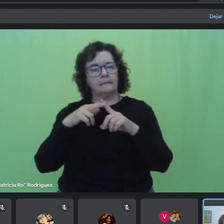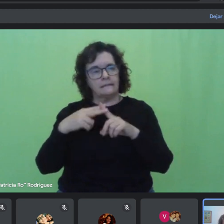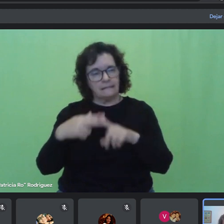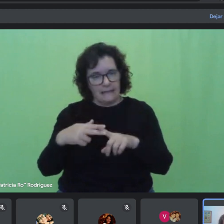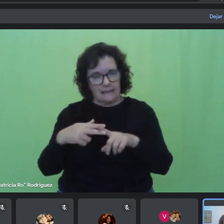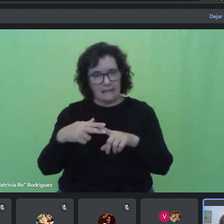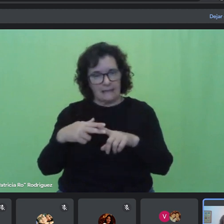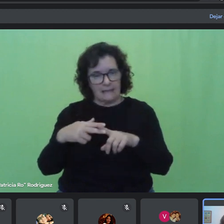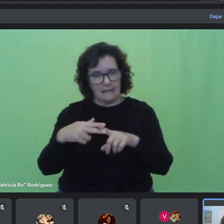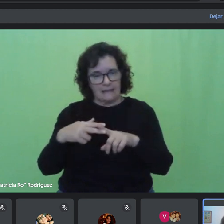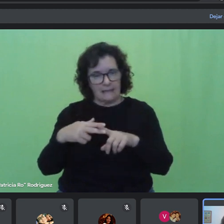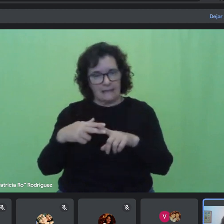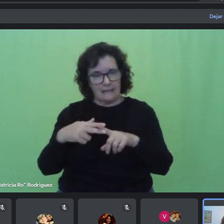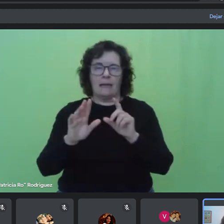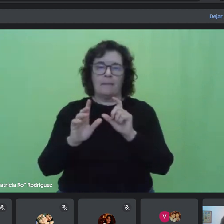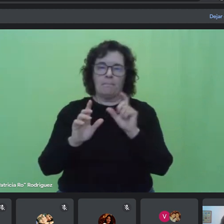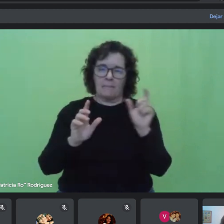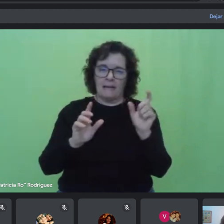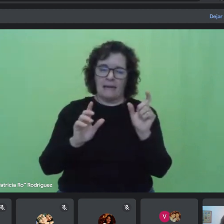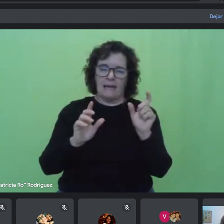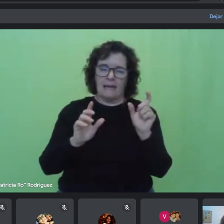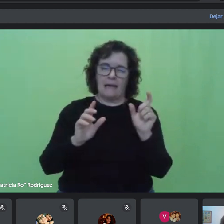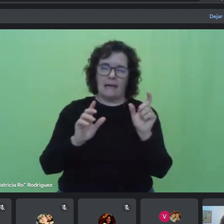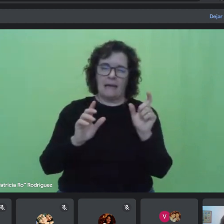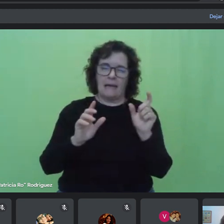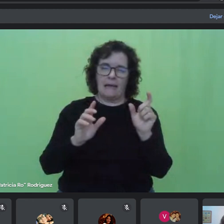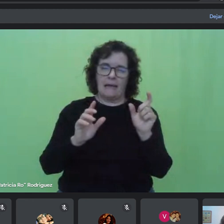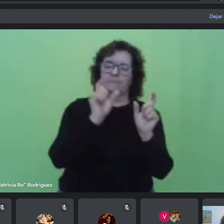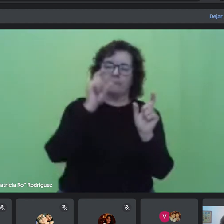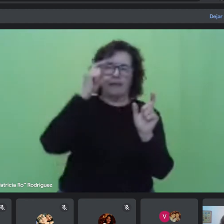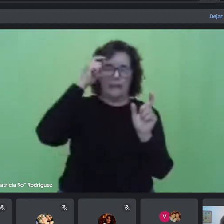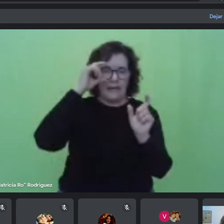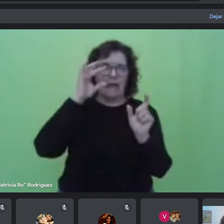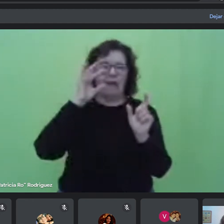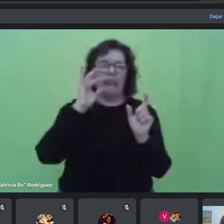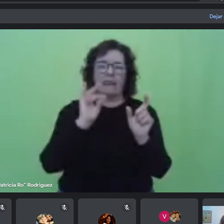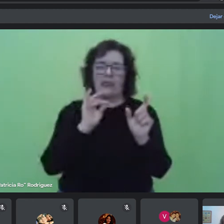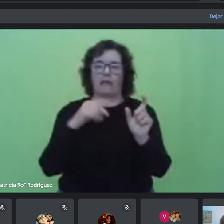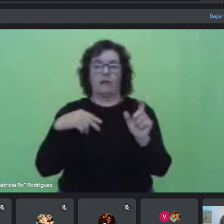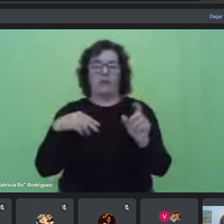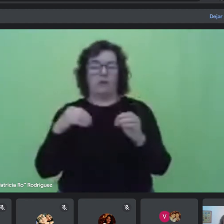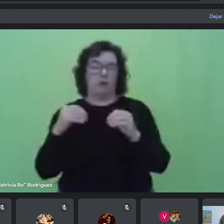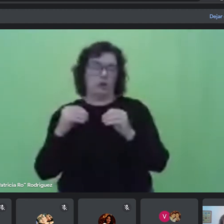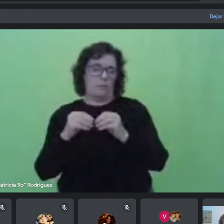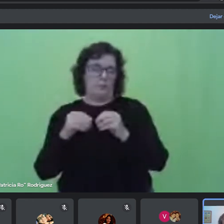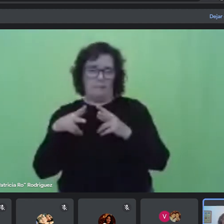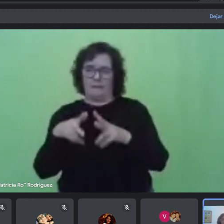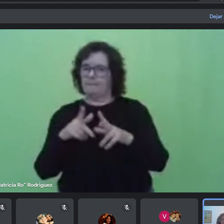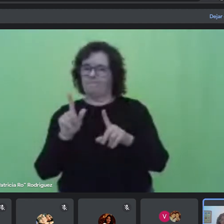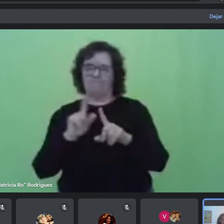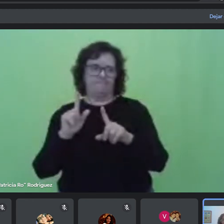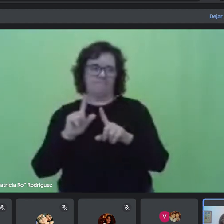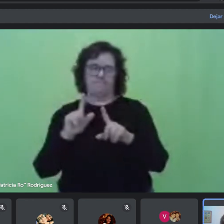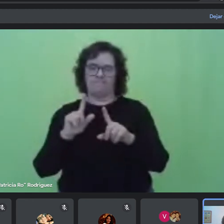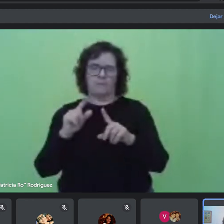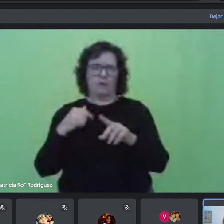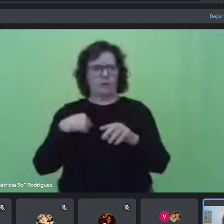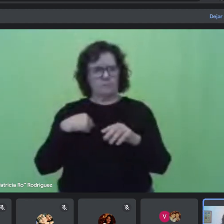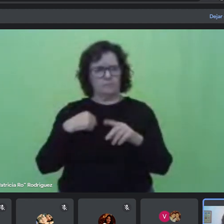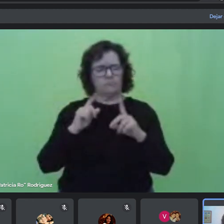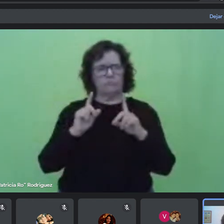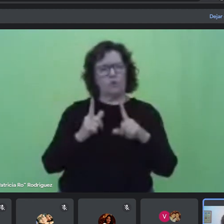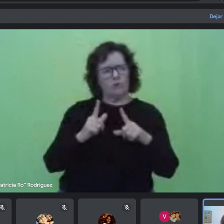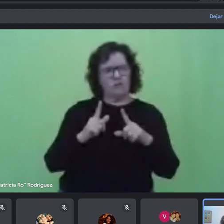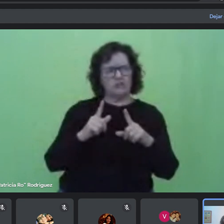en ED. Yo puse relacionados a la tecnología de la información y comunicación. ¿Y si lo tomamos todo como un